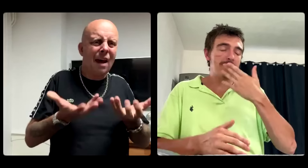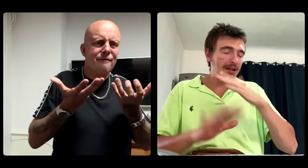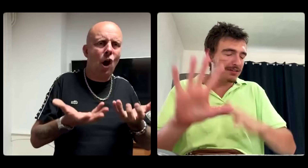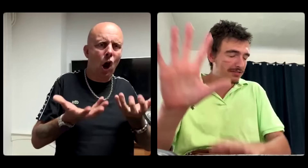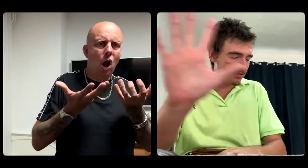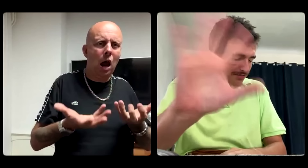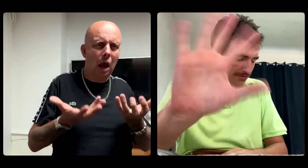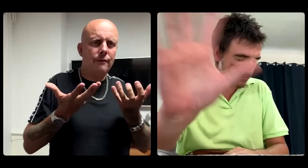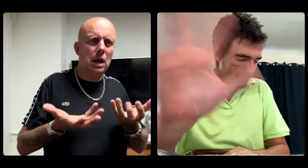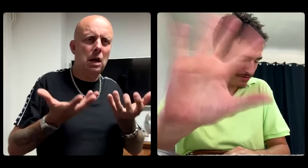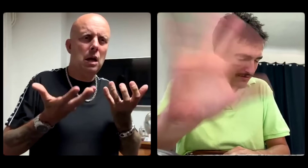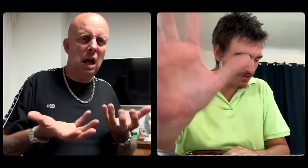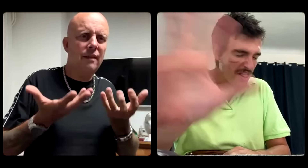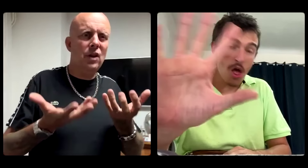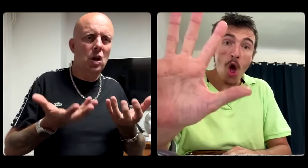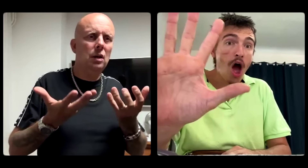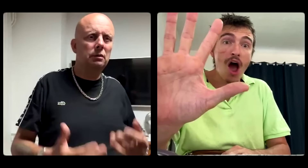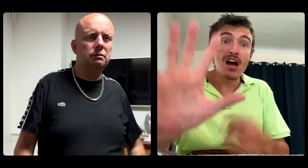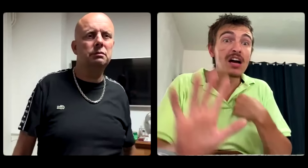Yeah, Leo.